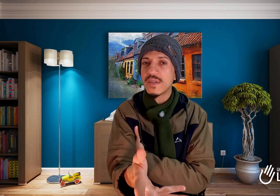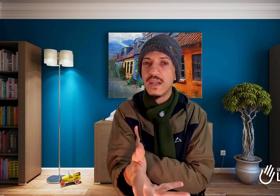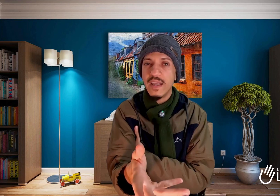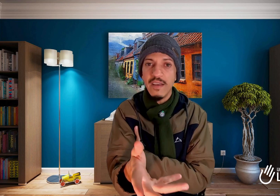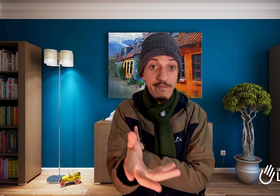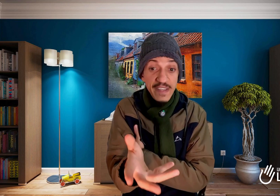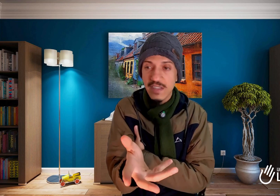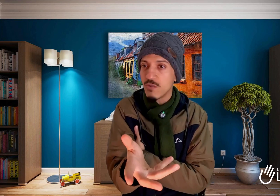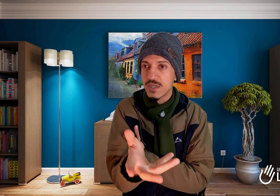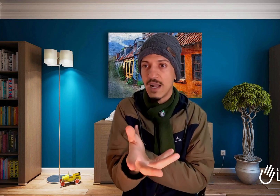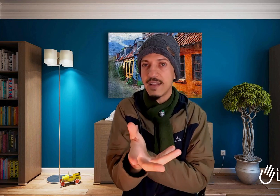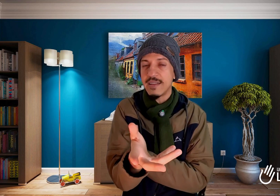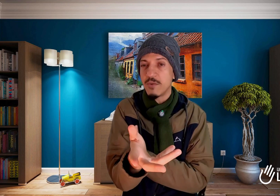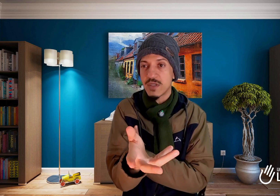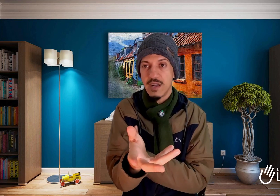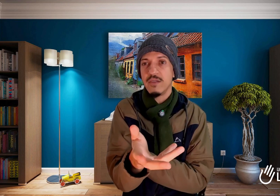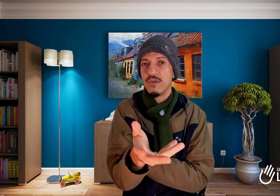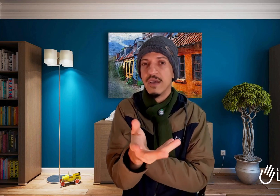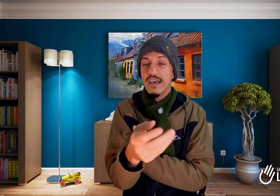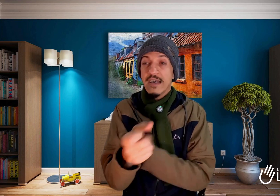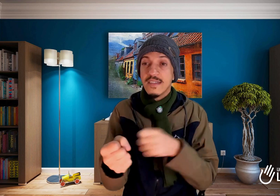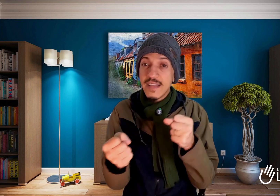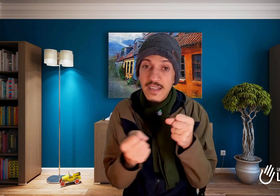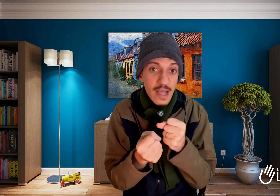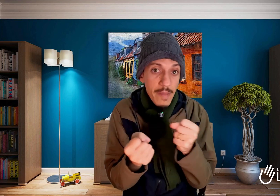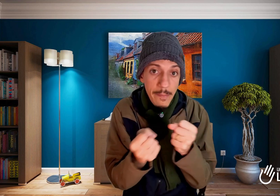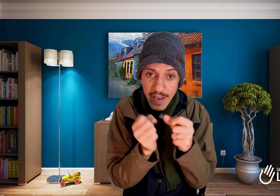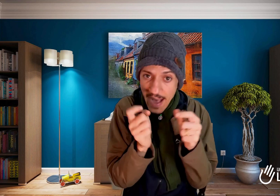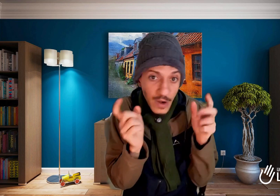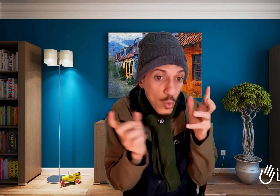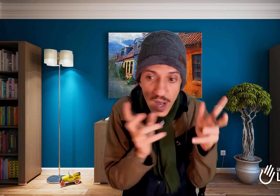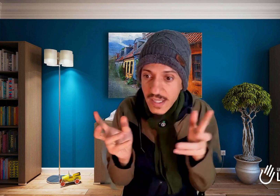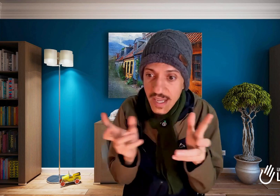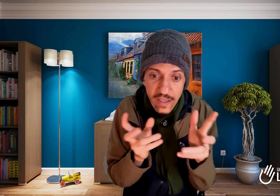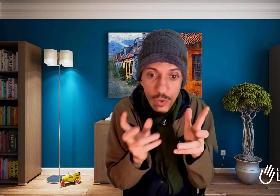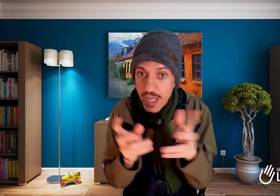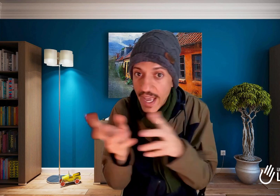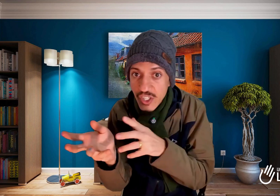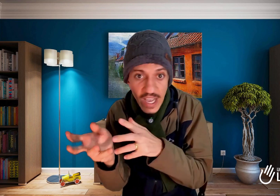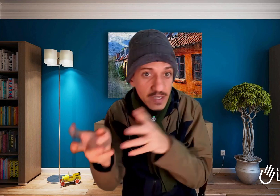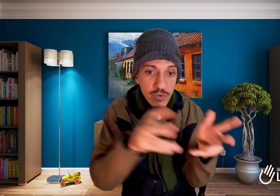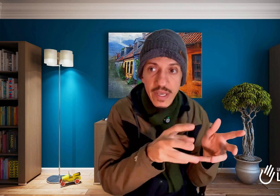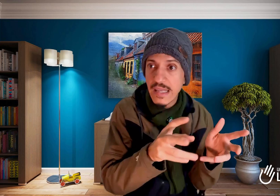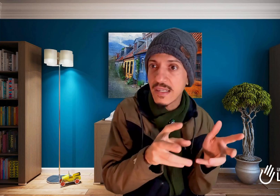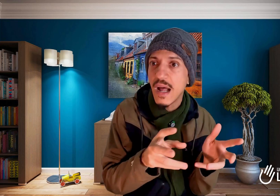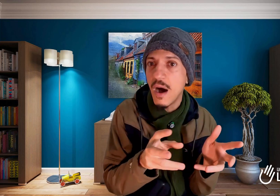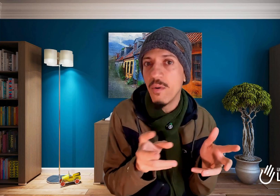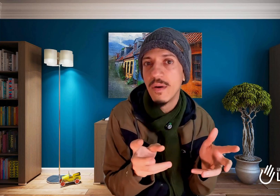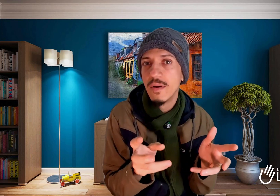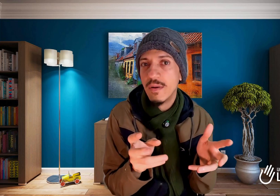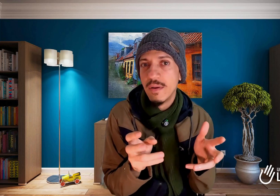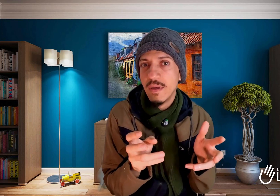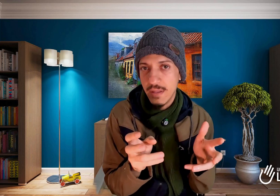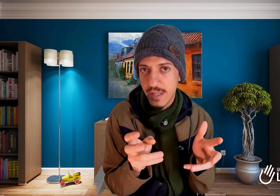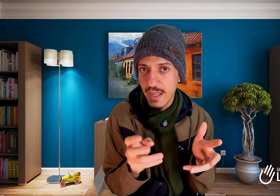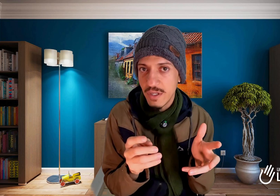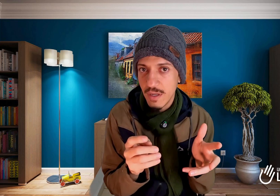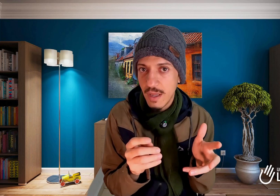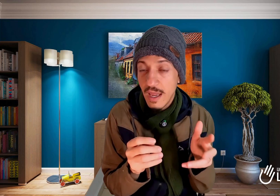ali, físicos que ela está demonstrando. Você tem que saber pegar a nuance entre o que é gesto e o que é sinal. Entende?